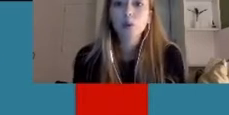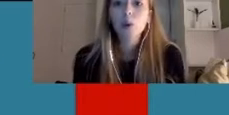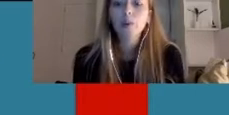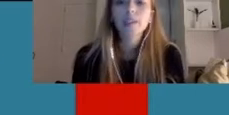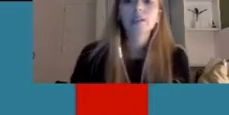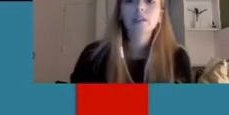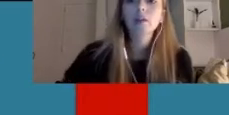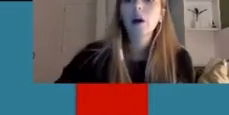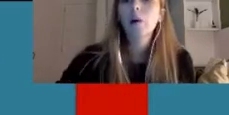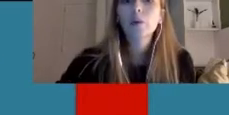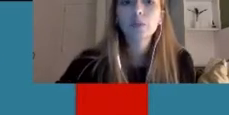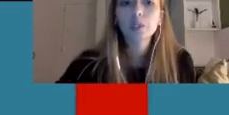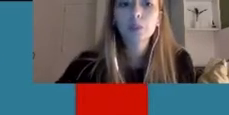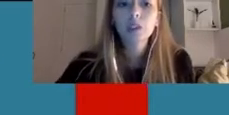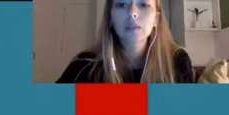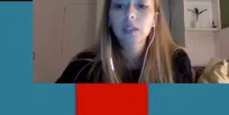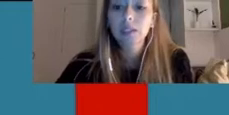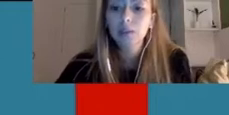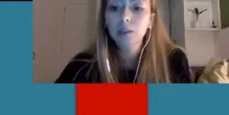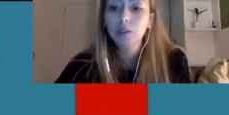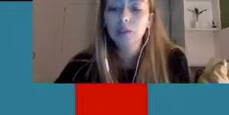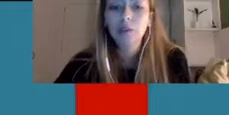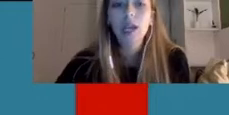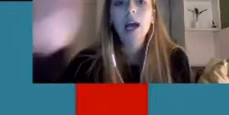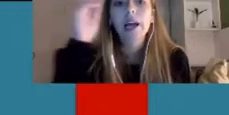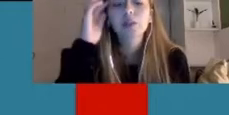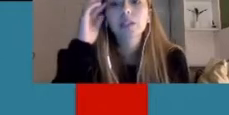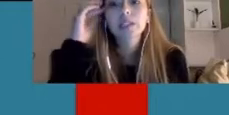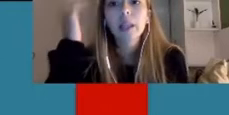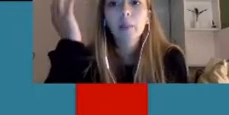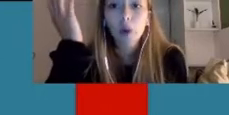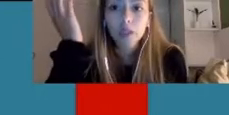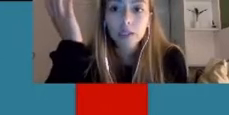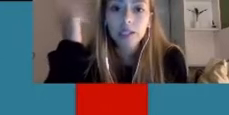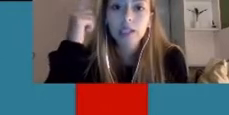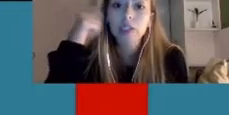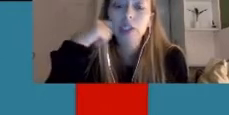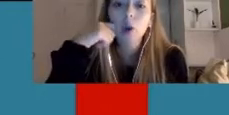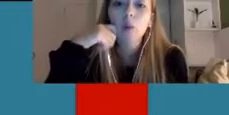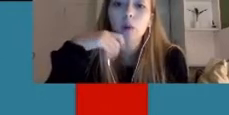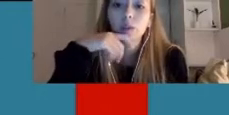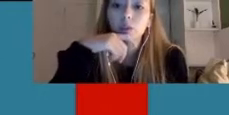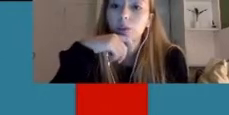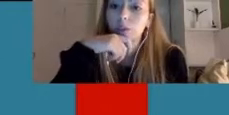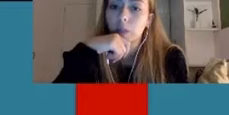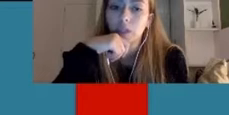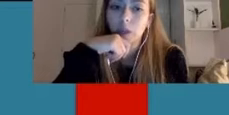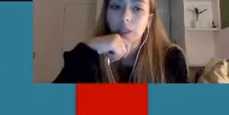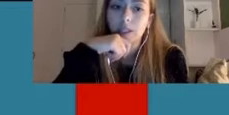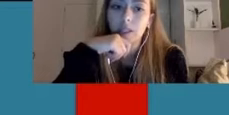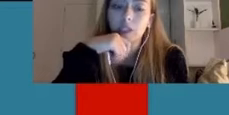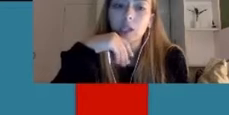surdos ou apresentam algum tipo de deficiência auditiva. A surdez ela pode ser entendida como uma audição